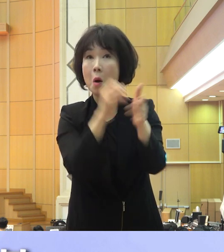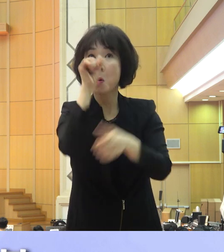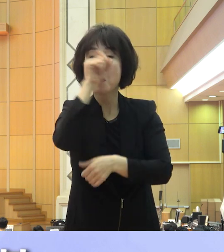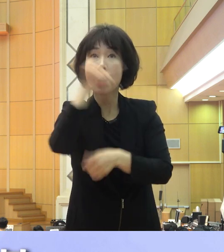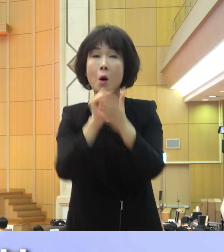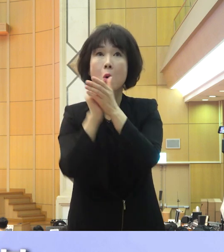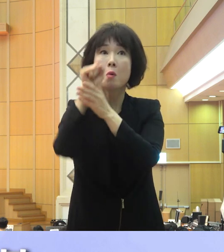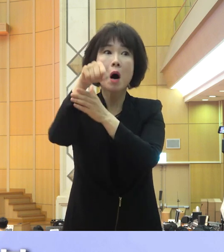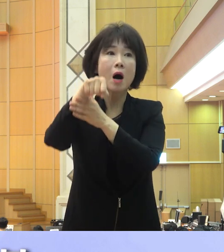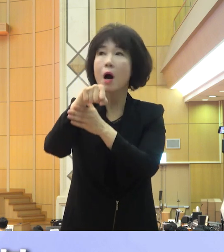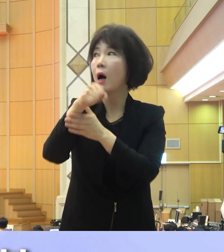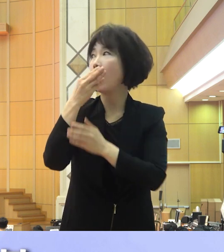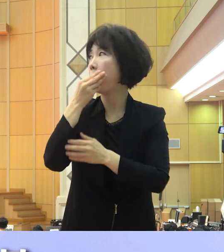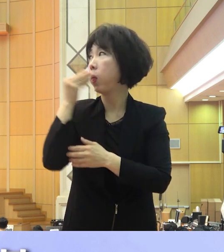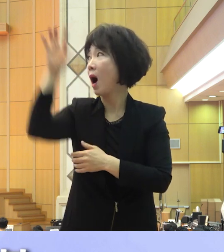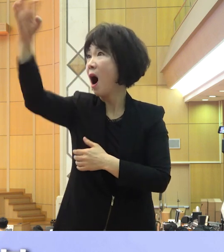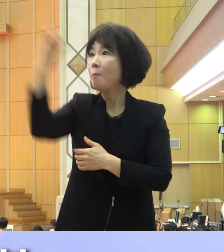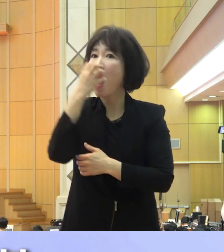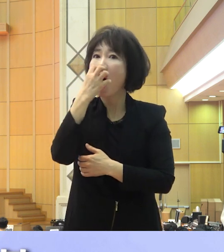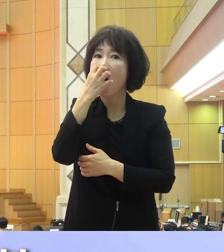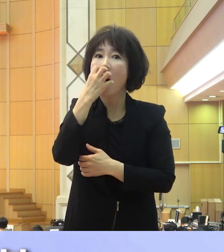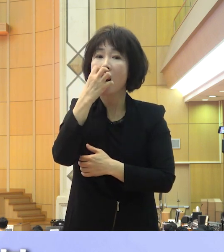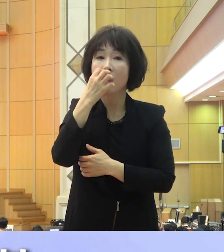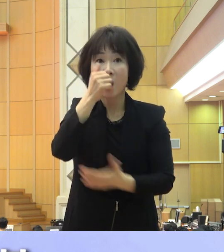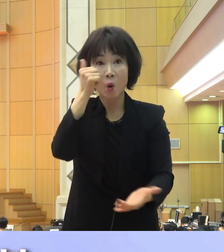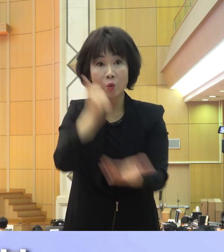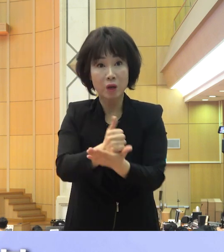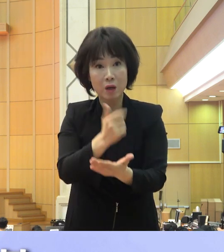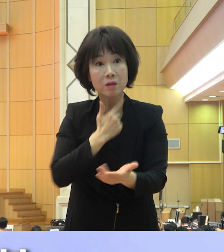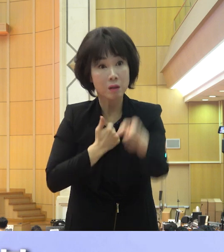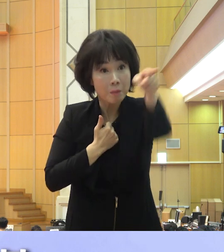선악과 따먹고 죄를 범하게 되면